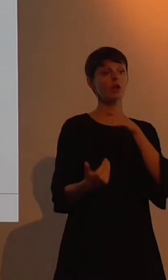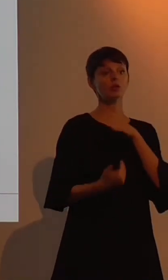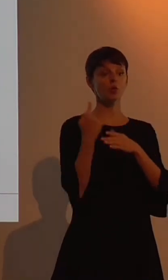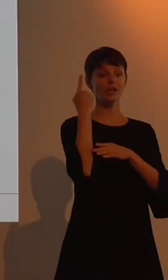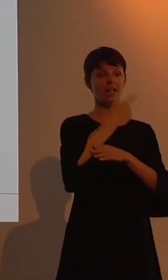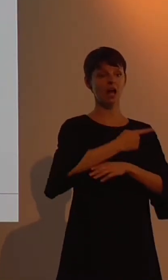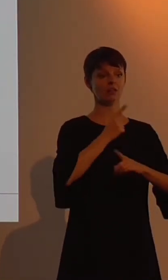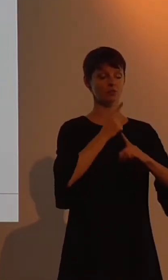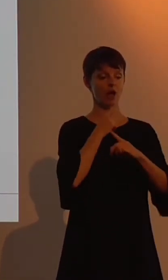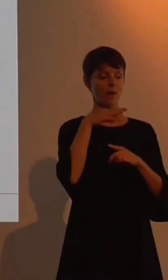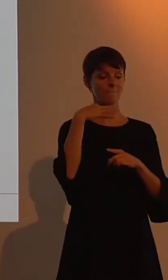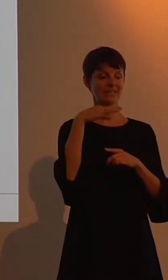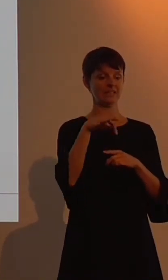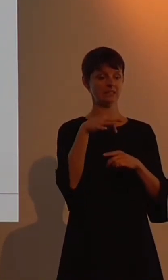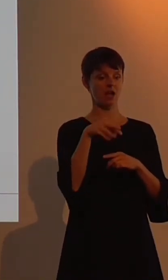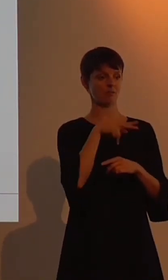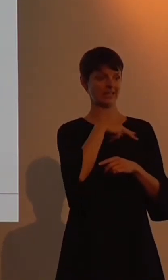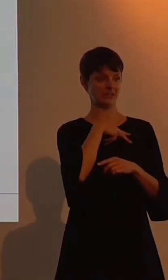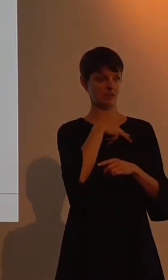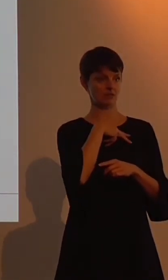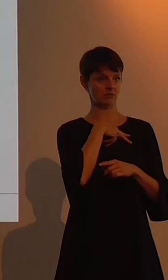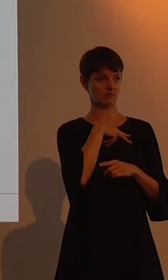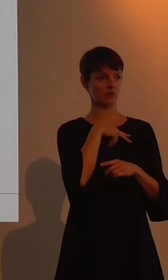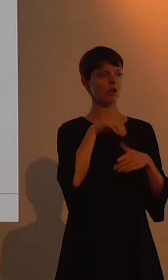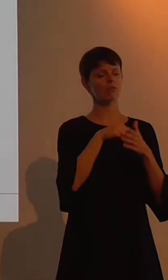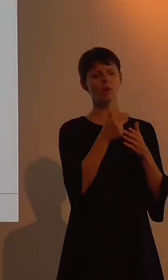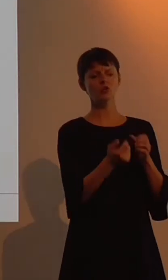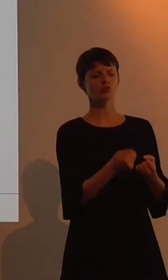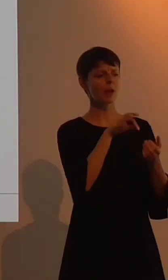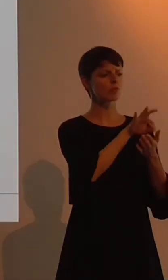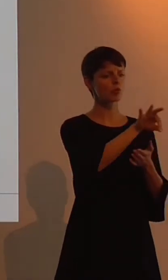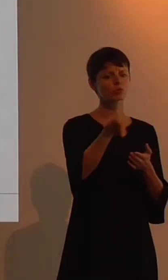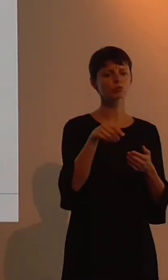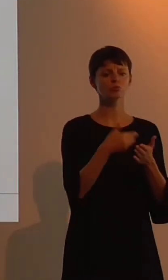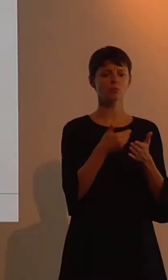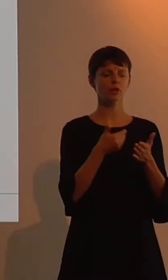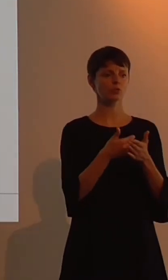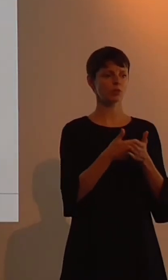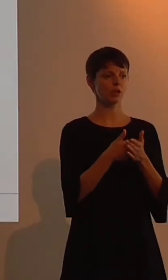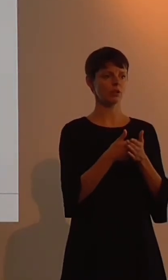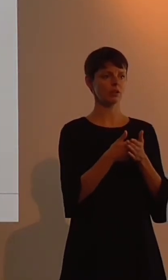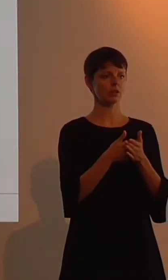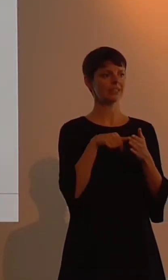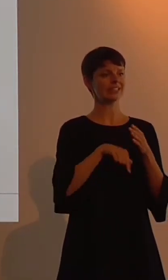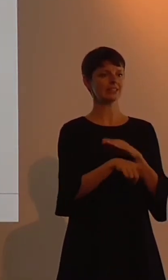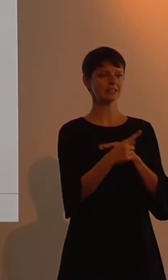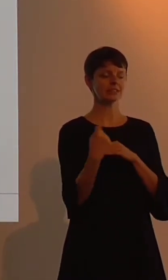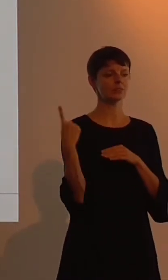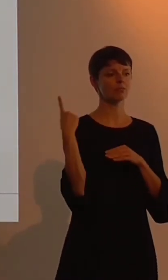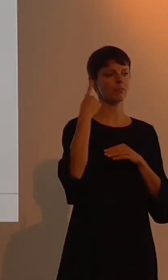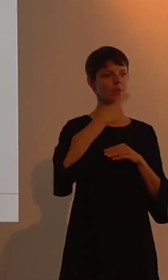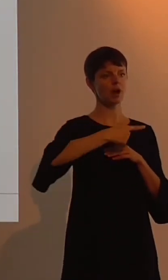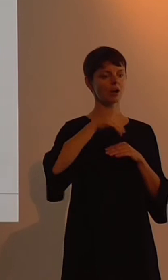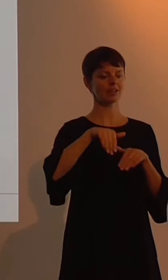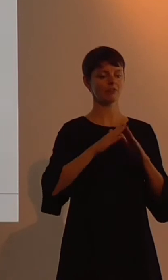dort hinterlesen, ausgewählte Schwerpunkte über neue Beispiele, die es da gibt, haben die entsprechend ja